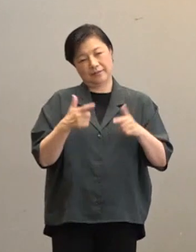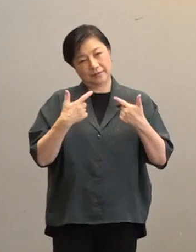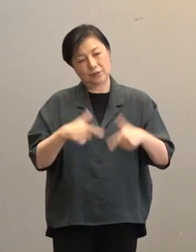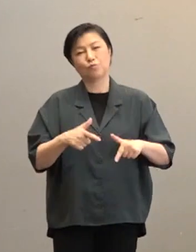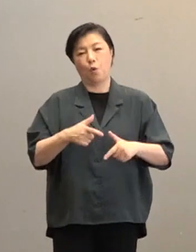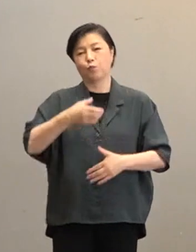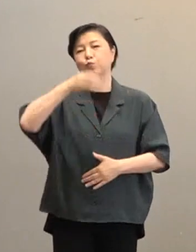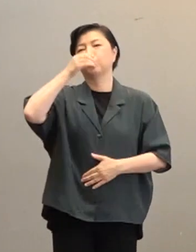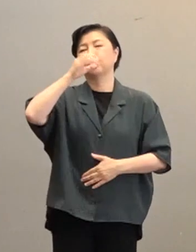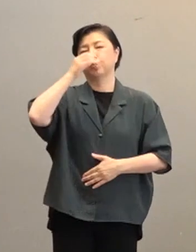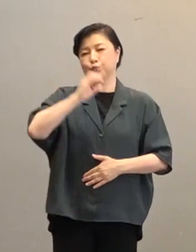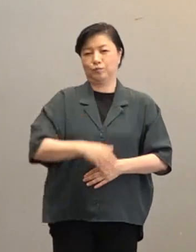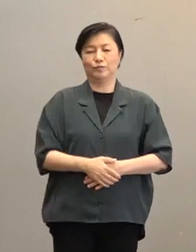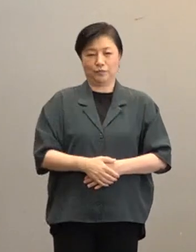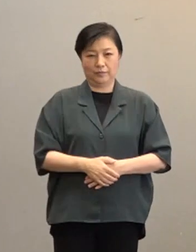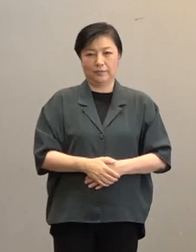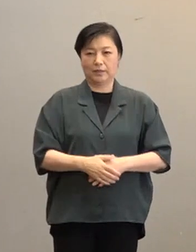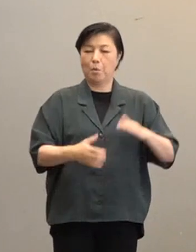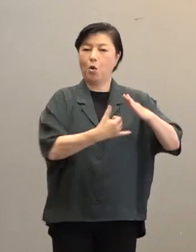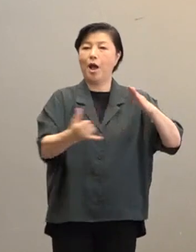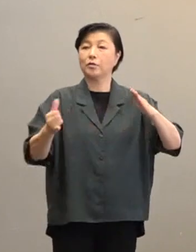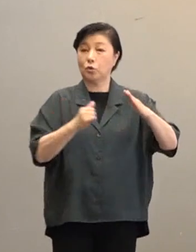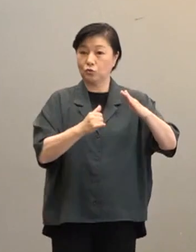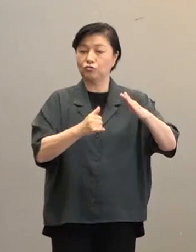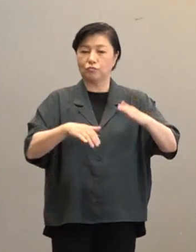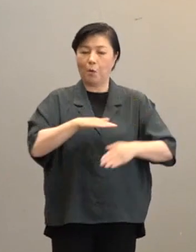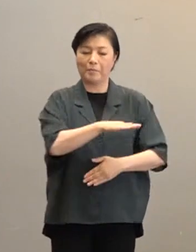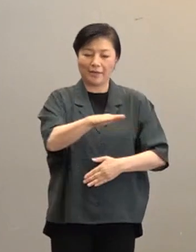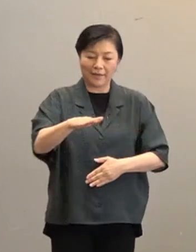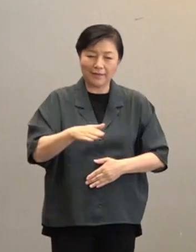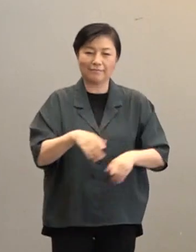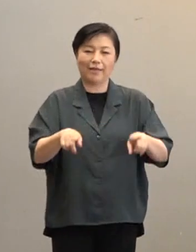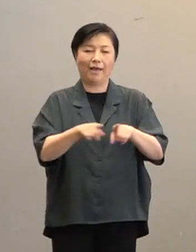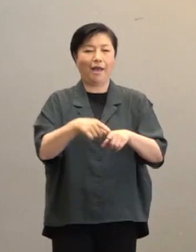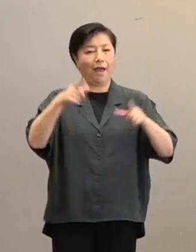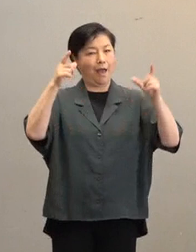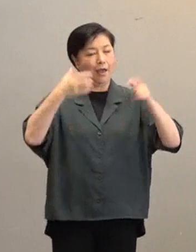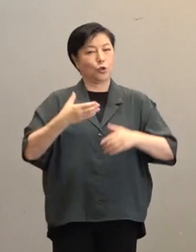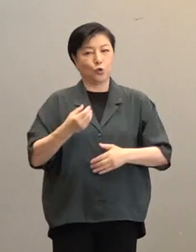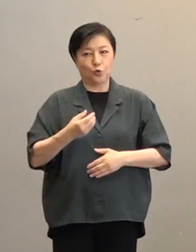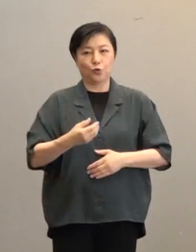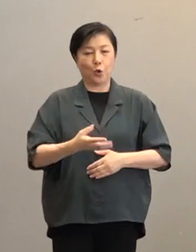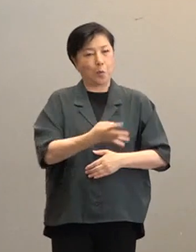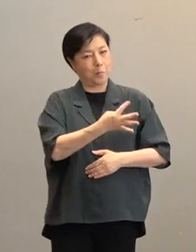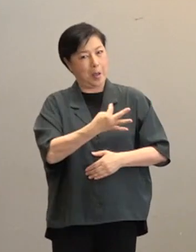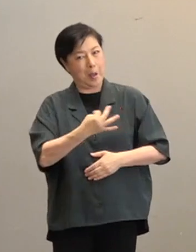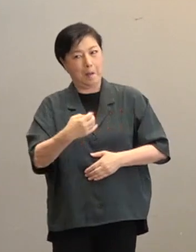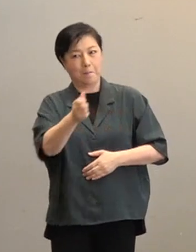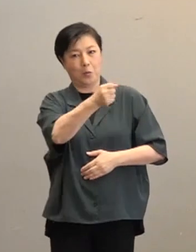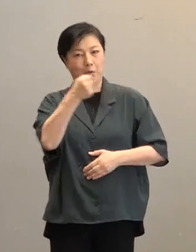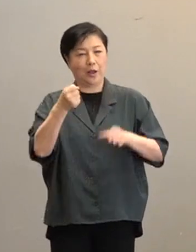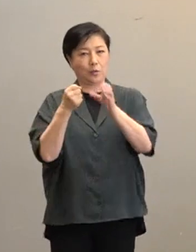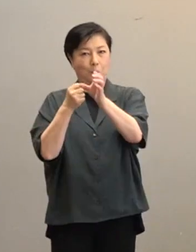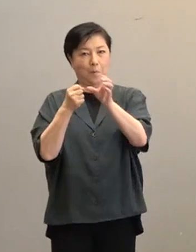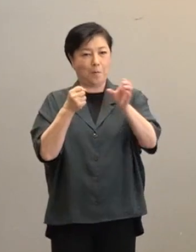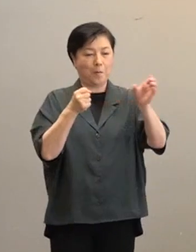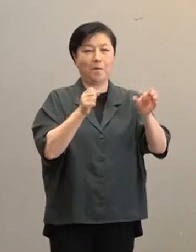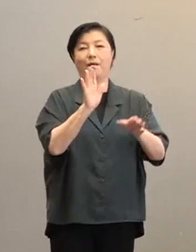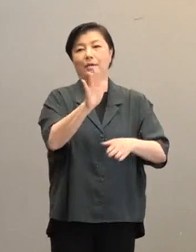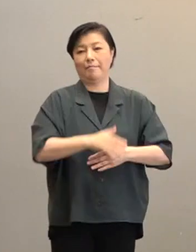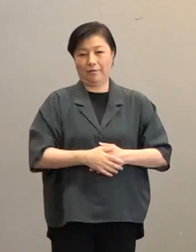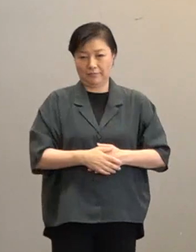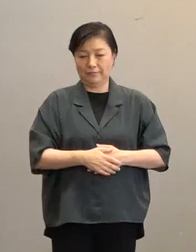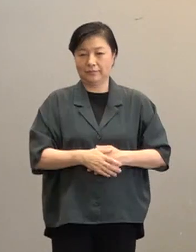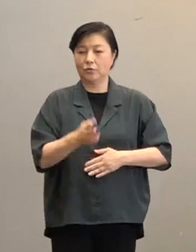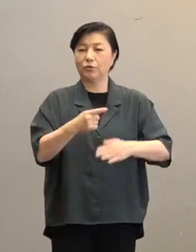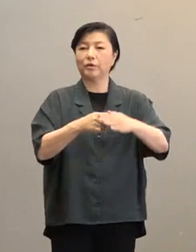飲んでおります。家族中も含めてですね、必ず牛乳は何本も冷蔵庫に入っておりますので、